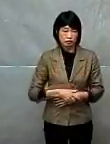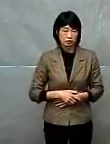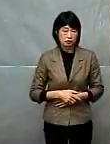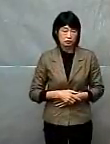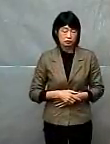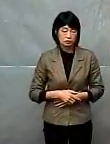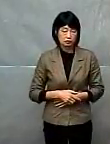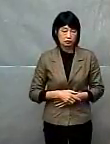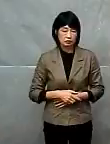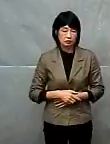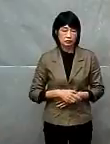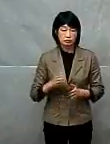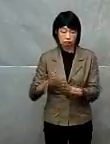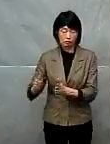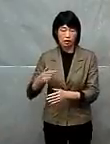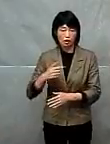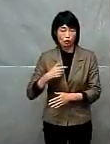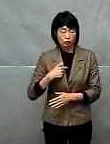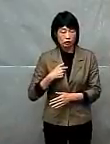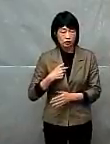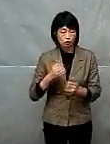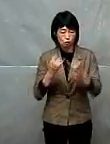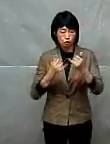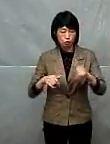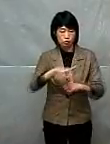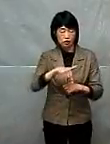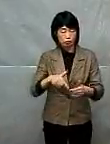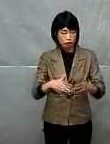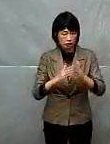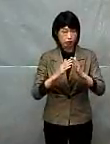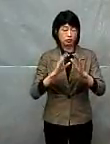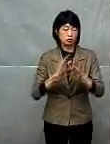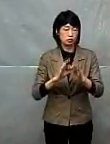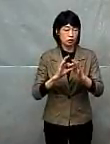お私の女性部設立につきましては、